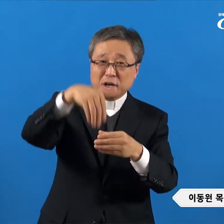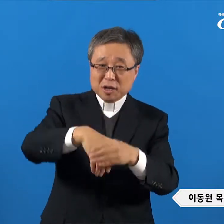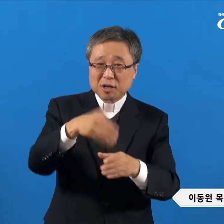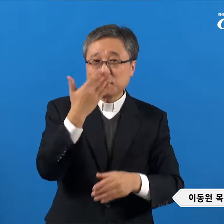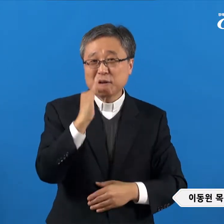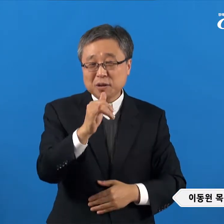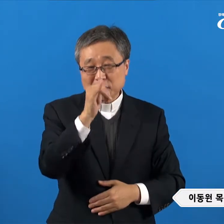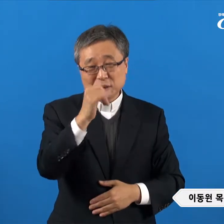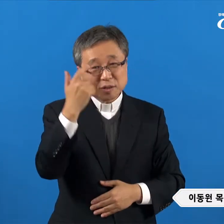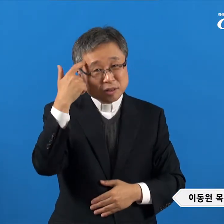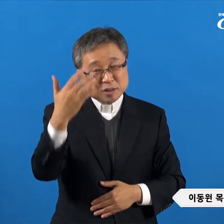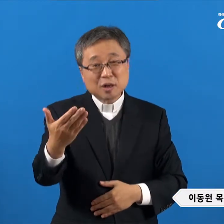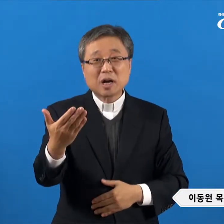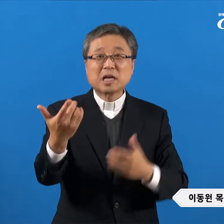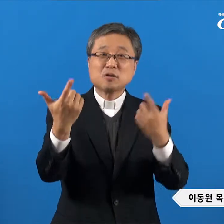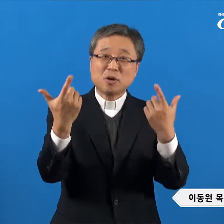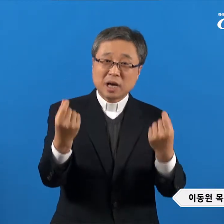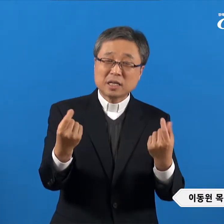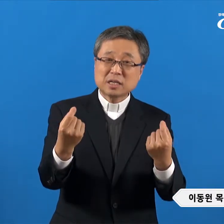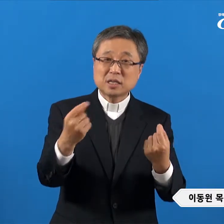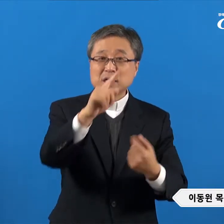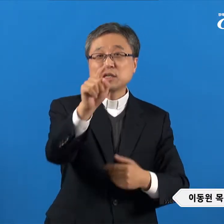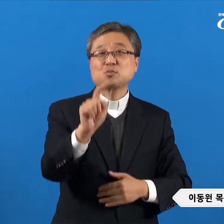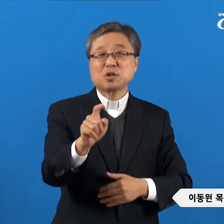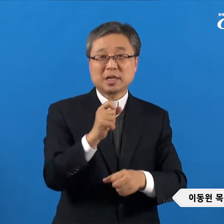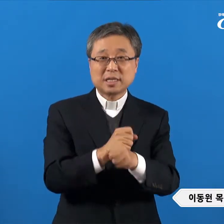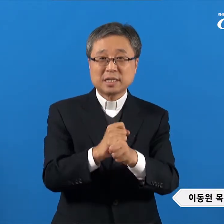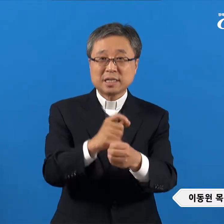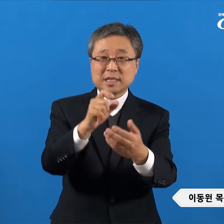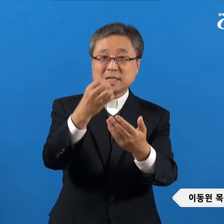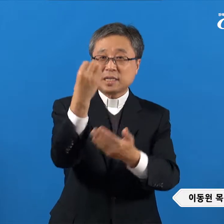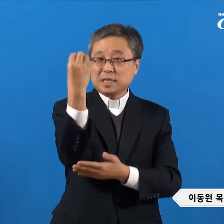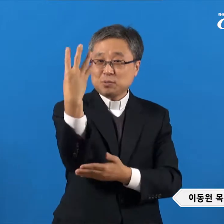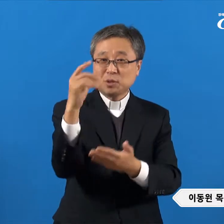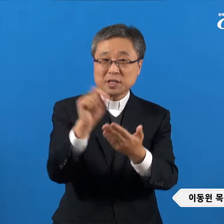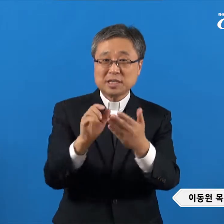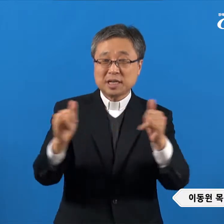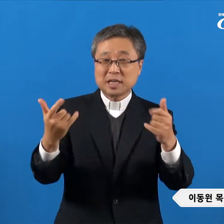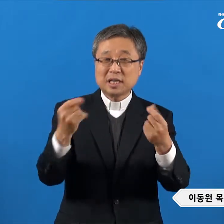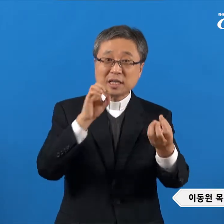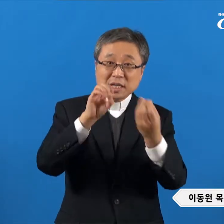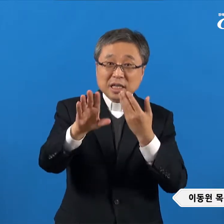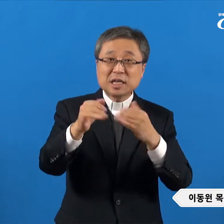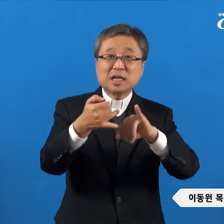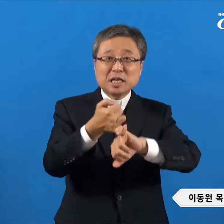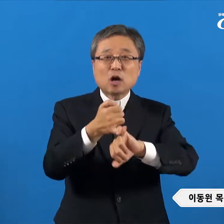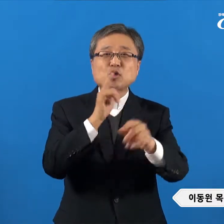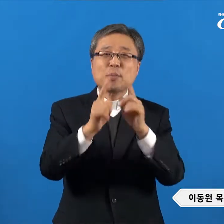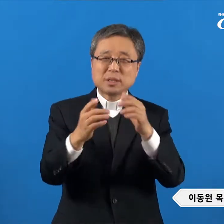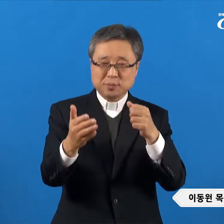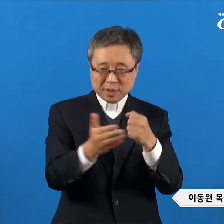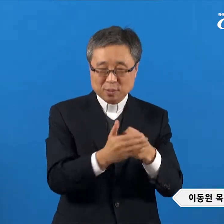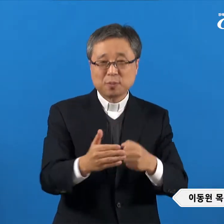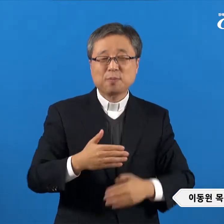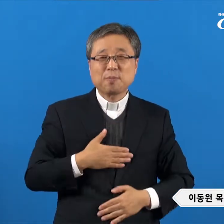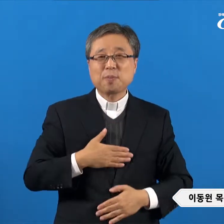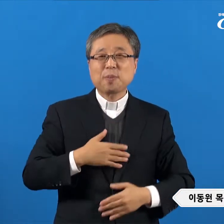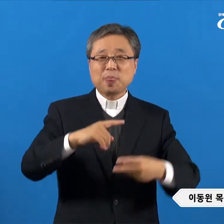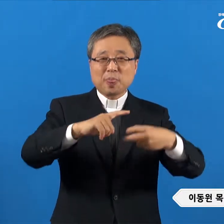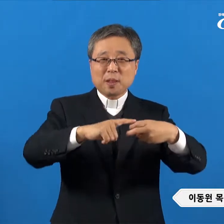수가 있었는지를 물어보는 기자에게 이렇게 대답합니다. 이 약속의 말씀 때문이죠. 마태복음